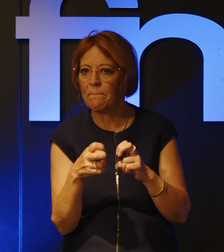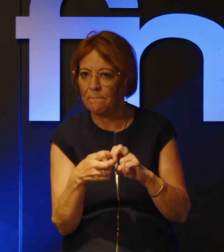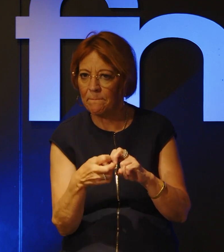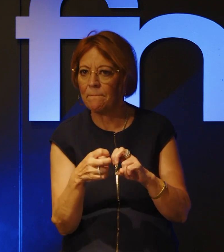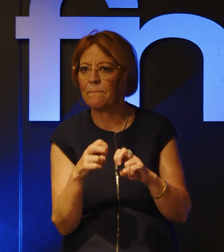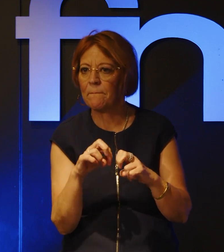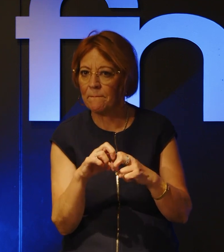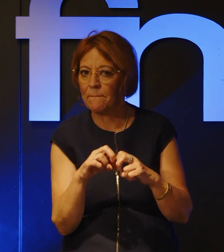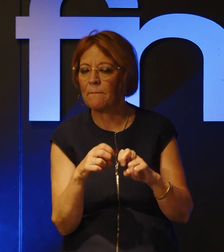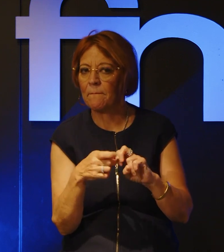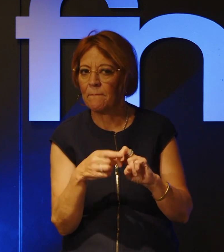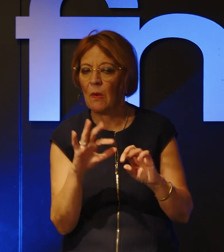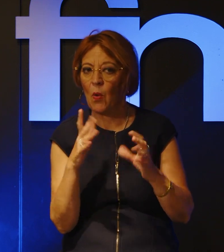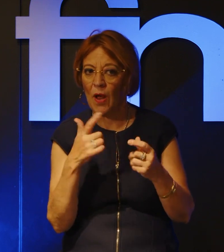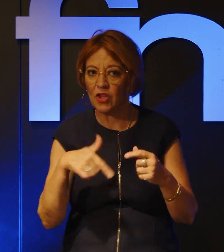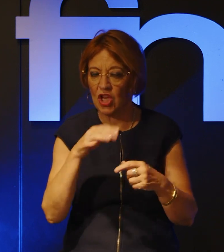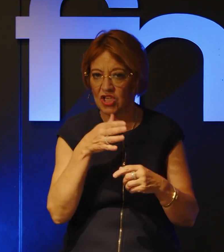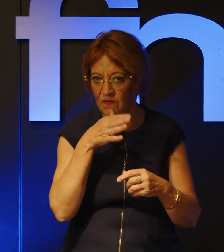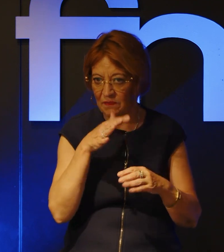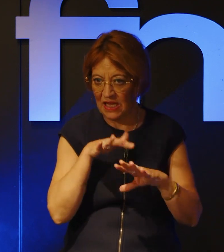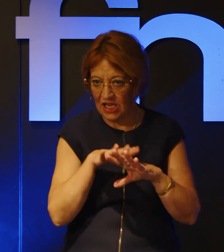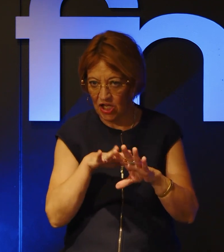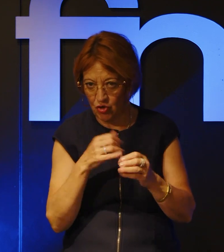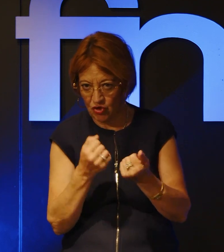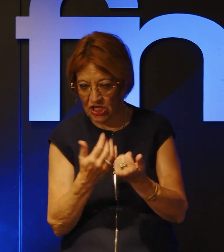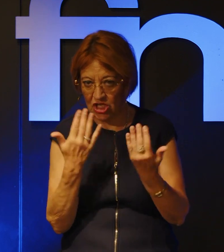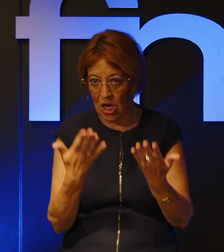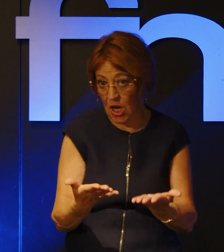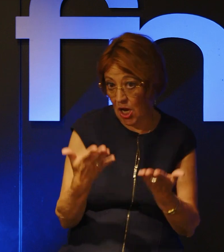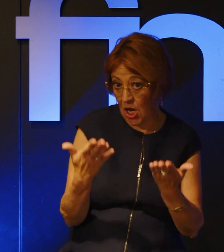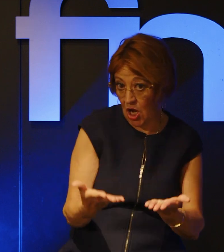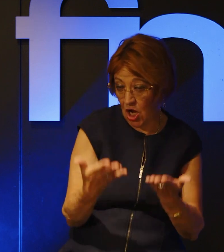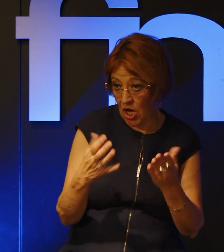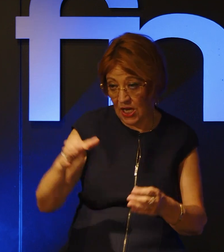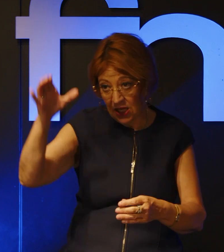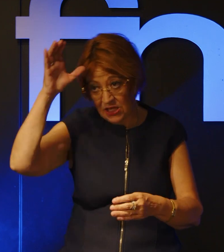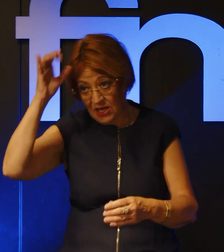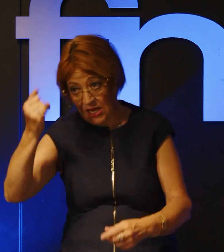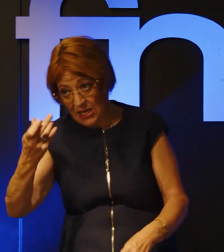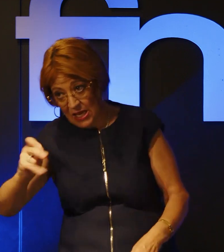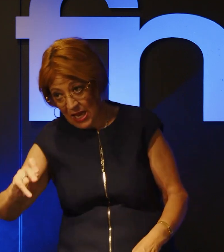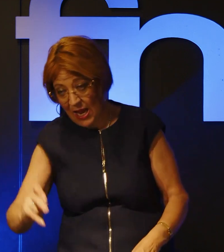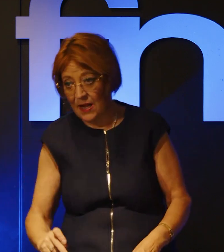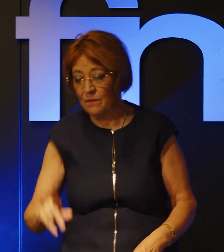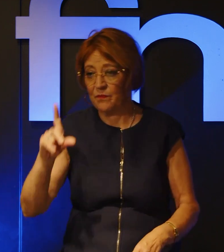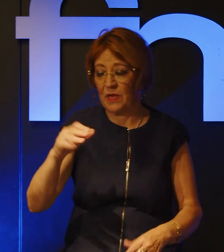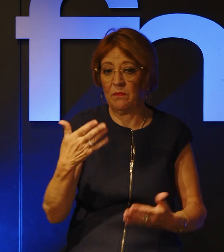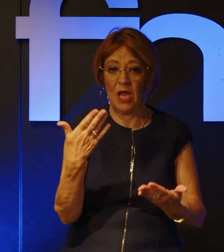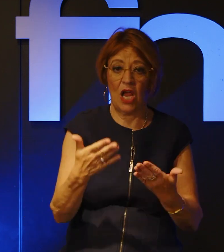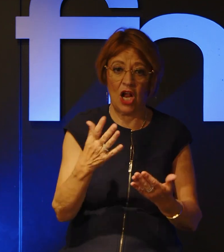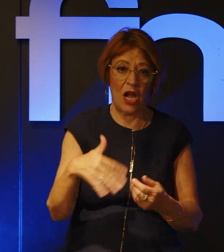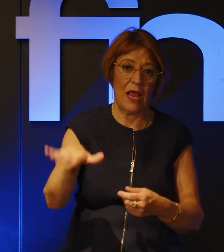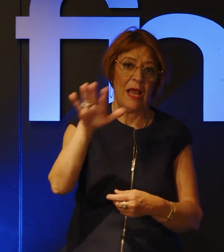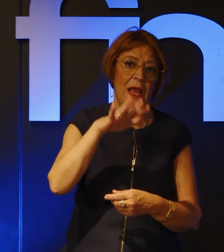quando nós falamos as redes sociais e agora com a inteligência artificial e com a geração destas